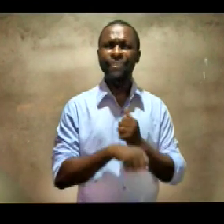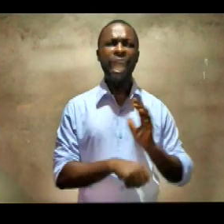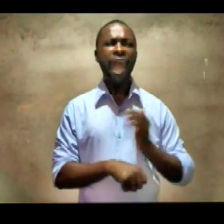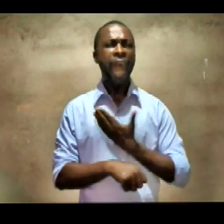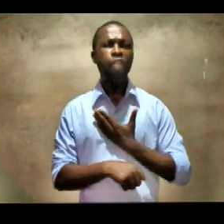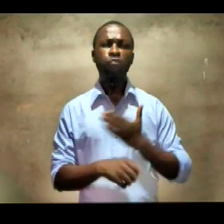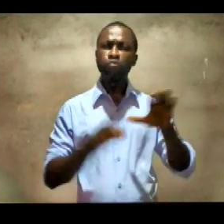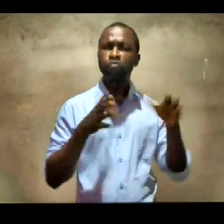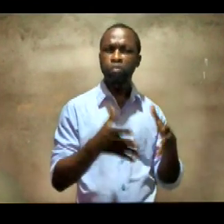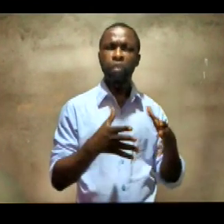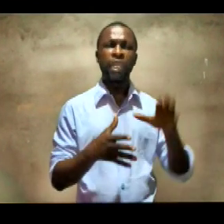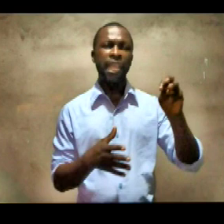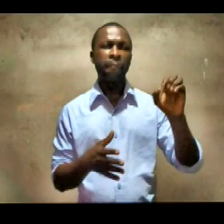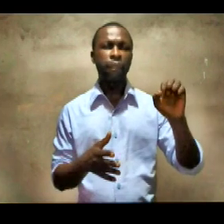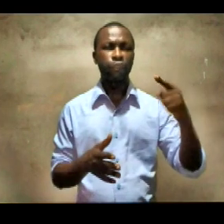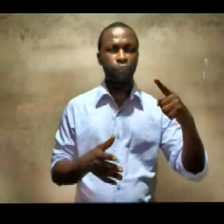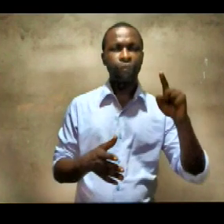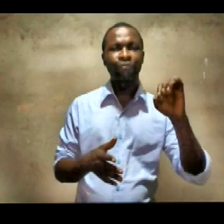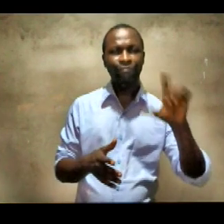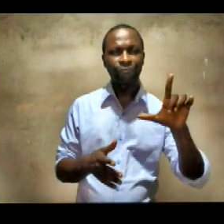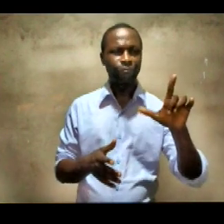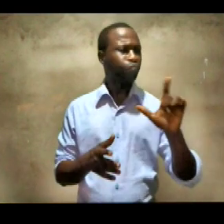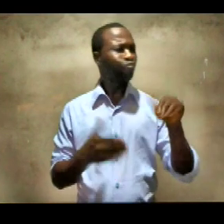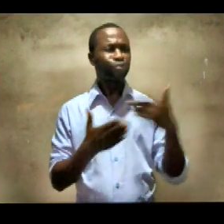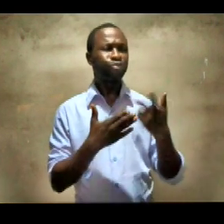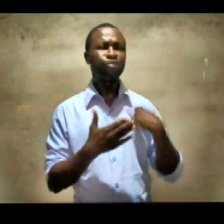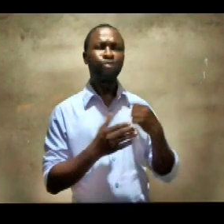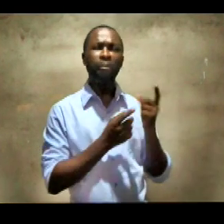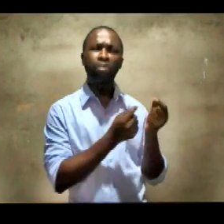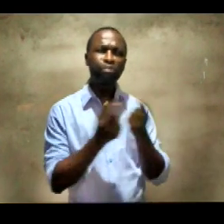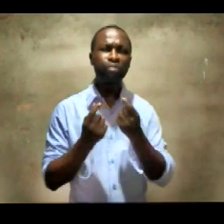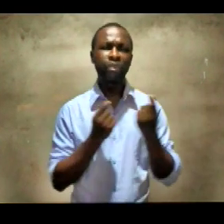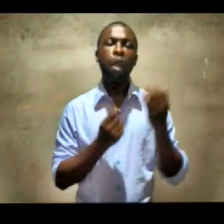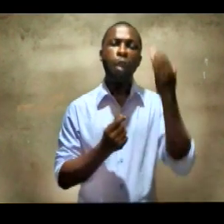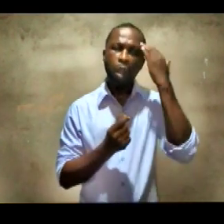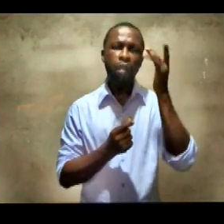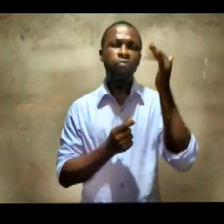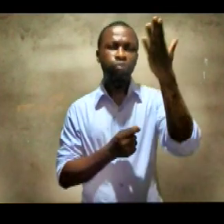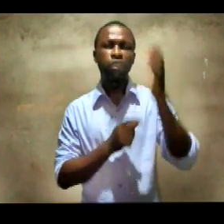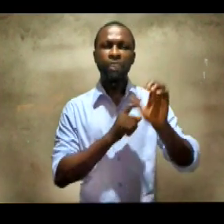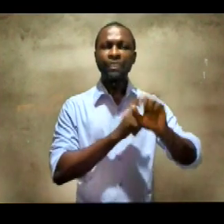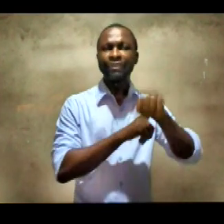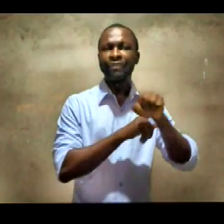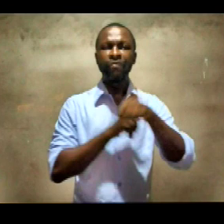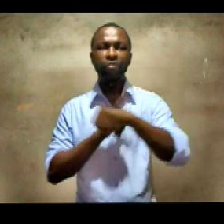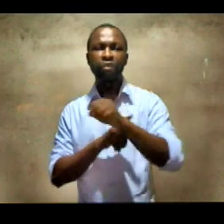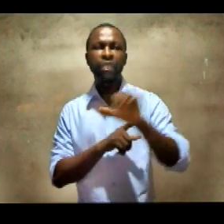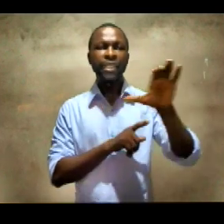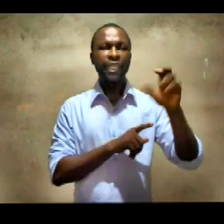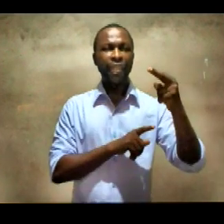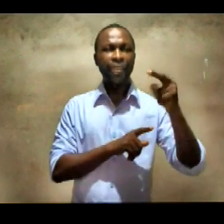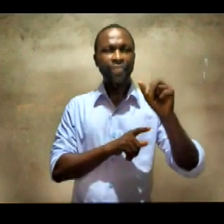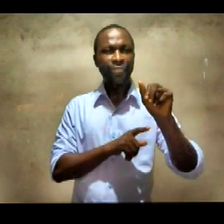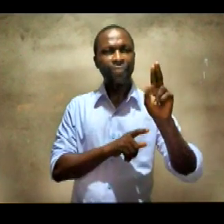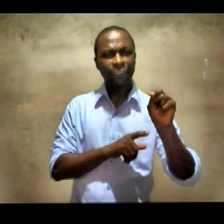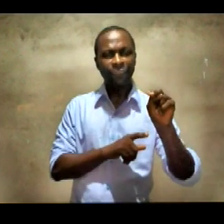déjà mobilisé depuis le mois en libérant les premières tensions et bien entendu nous allons répondre au prochain calendrier des futures compétitions à